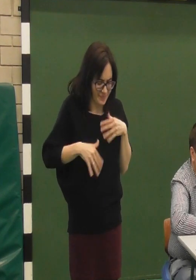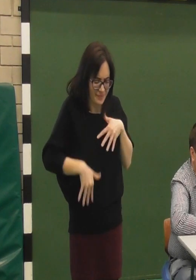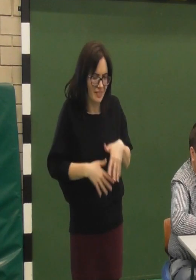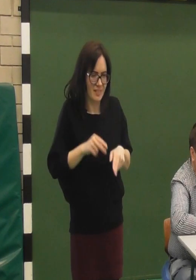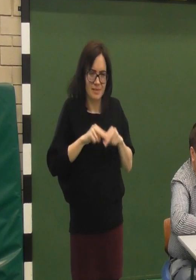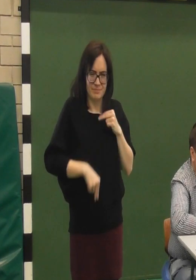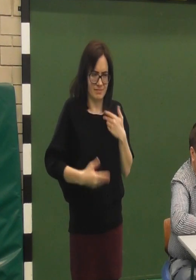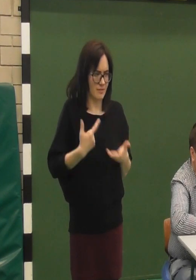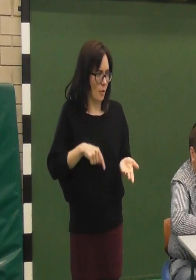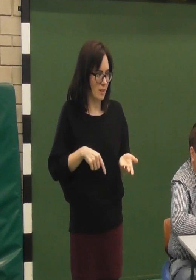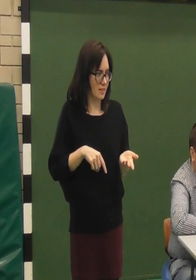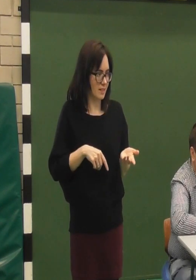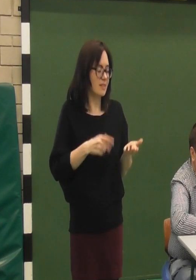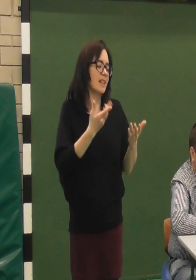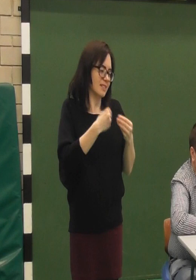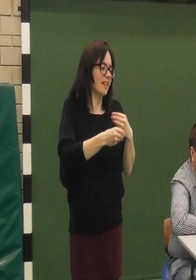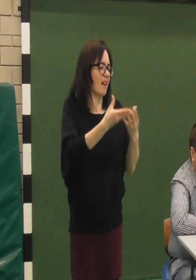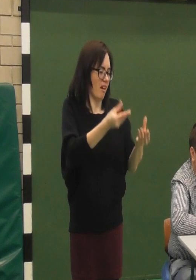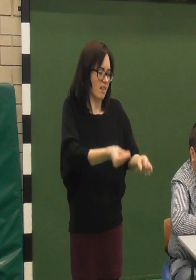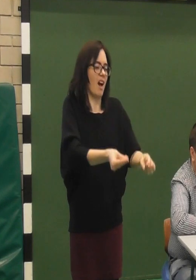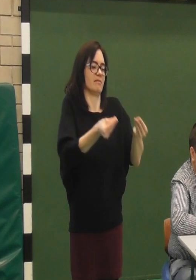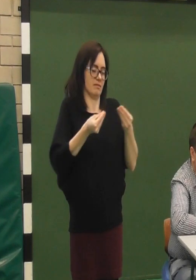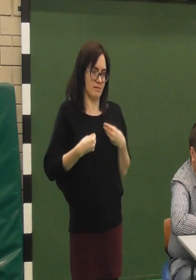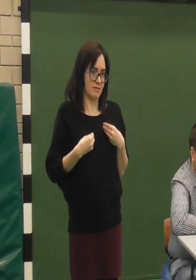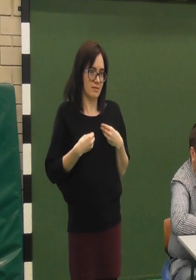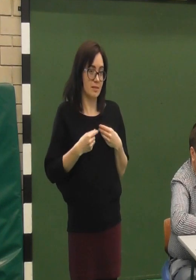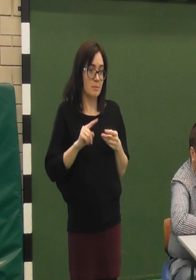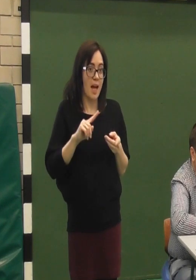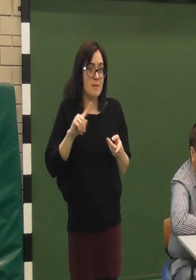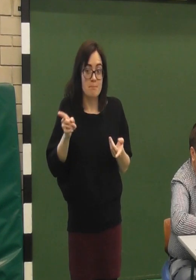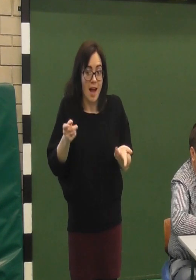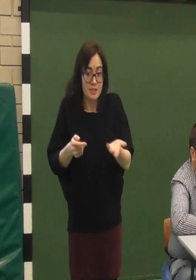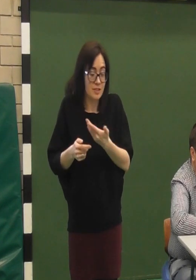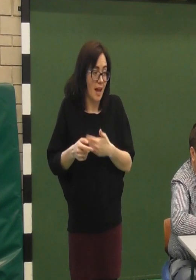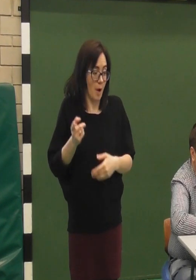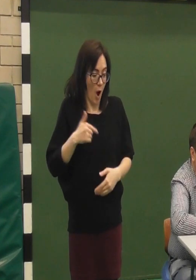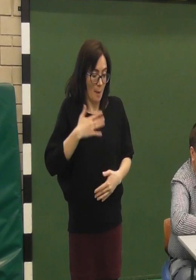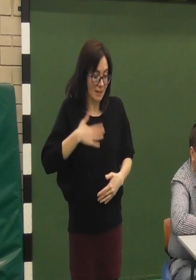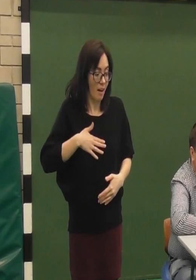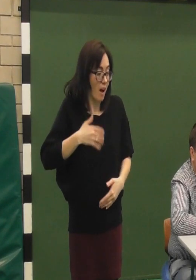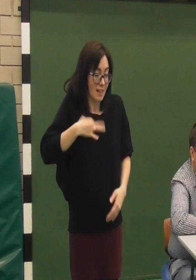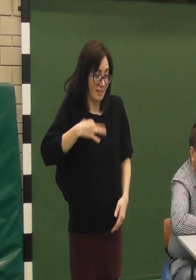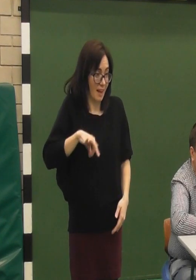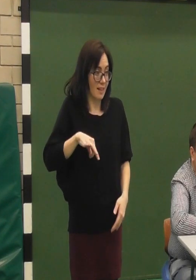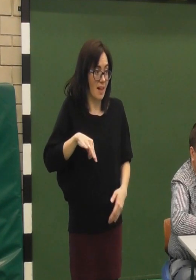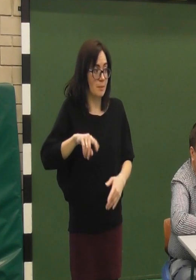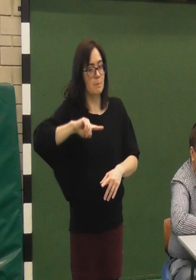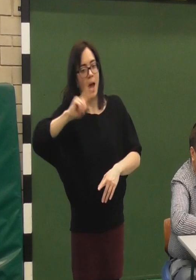borzasztó, és nem volt. Más után csak az az egy, ami rajtunk volt, semmi nem